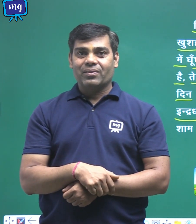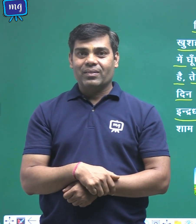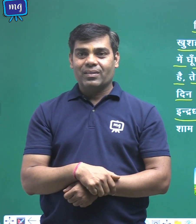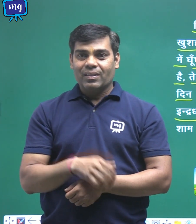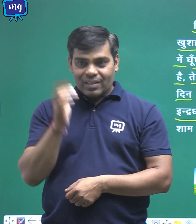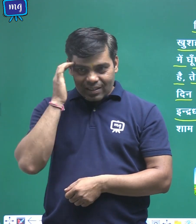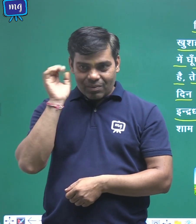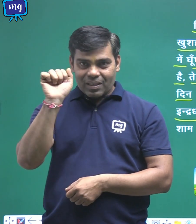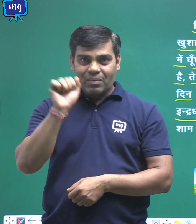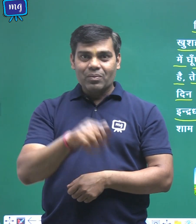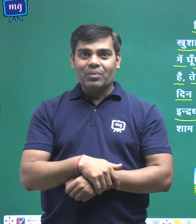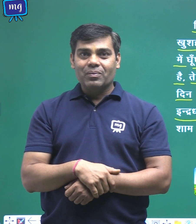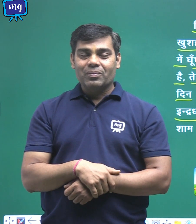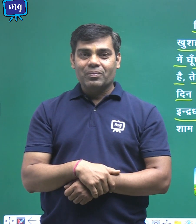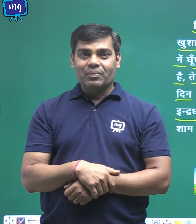समझ आया आपको?